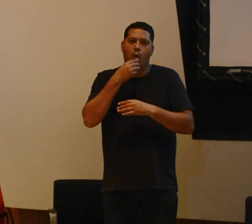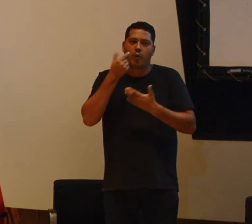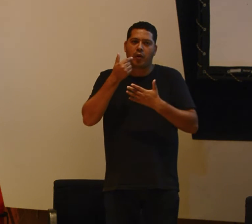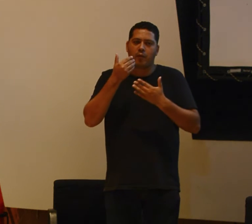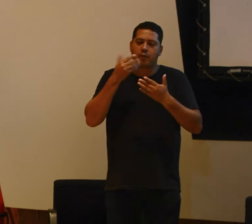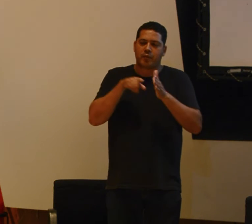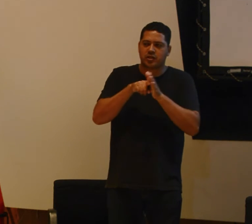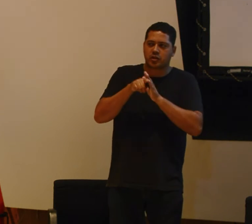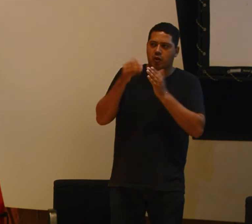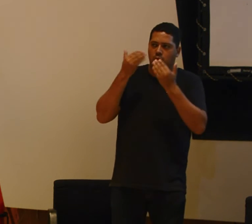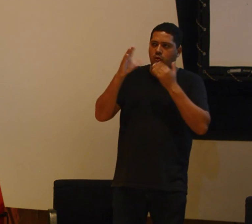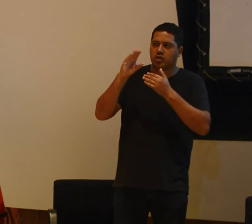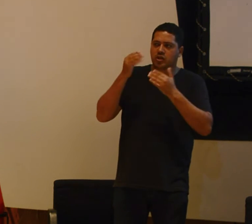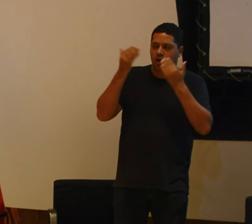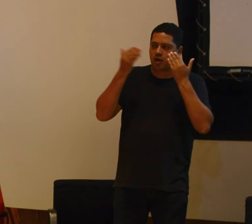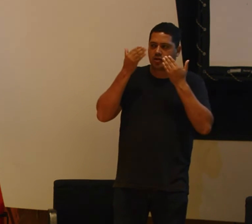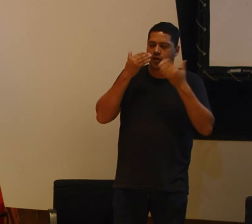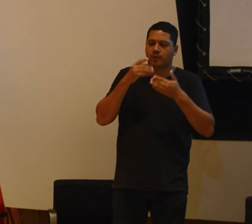atividades de ensino musical, quando elas